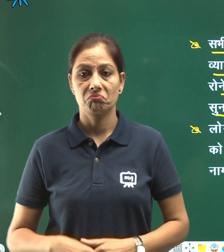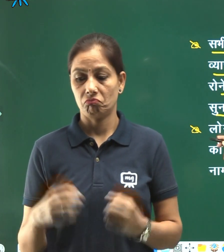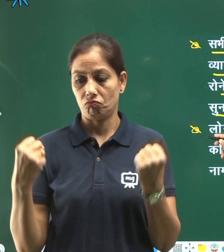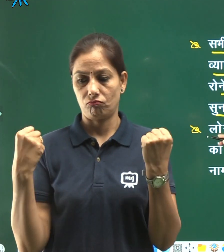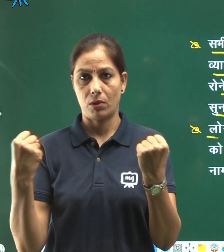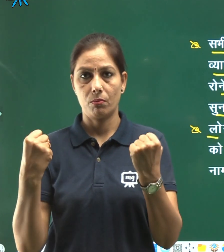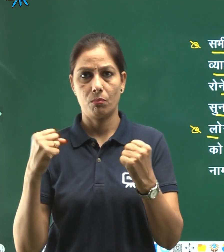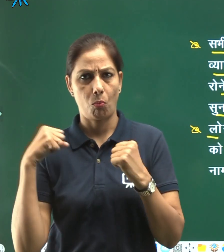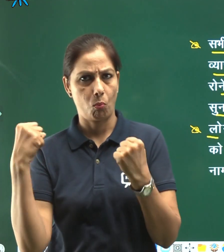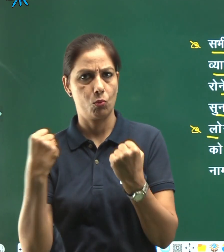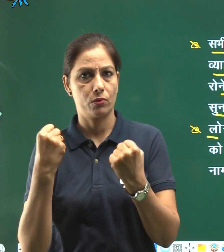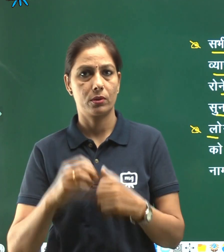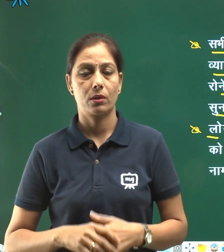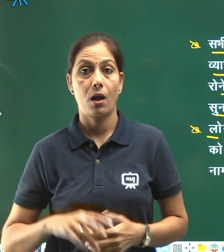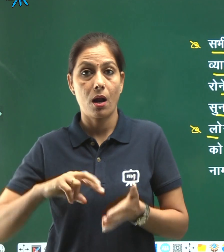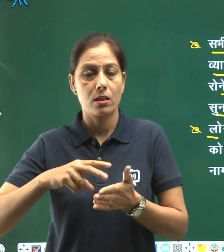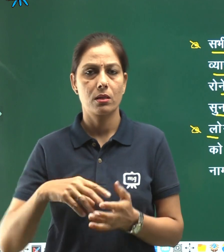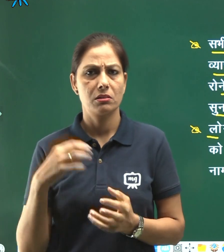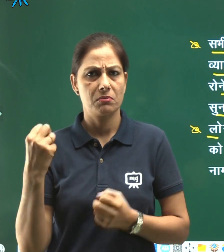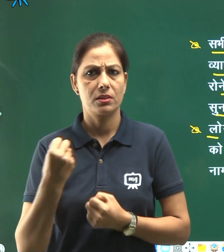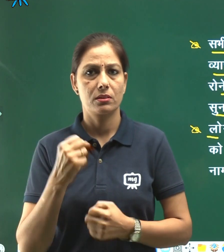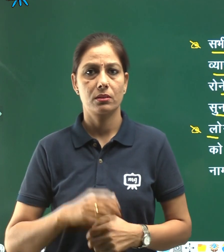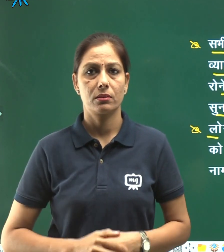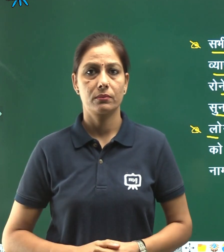बलपूर्वक अर्थात जबरदस्ती